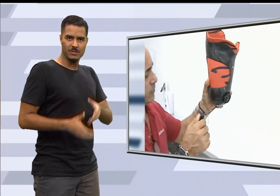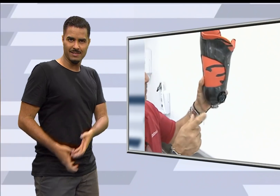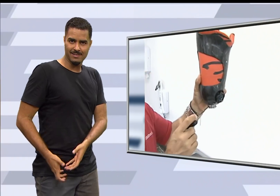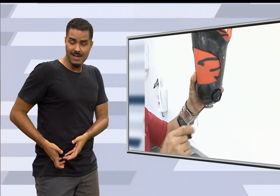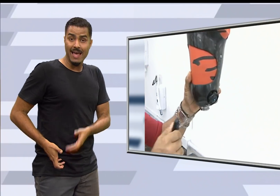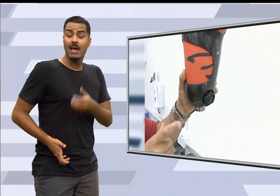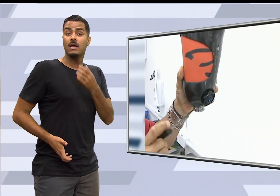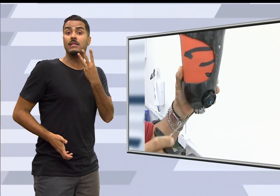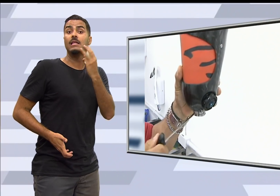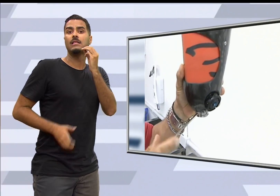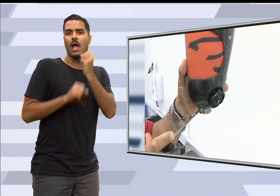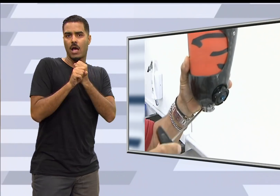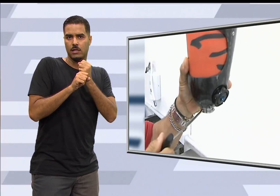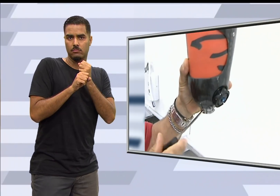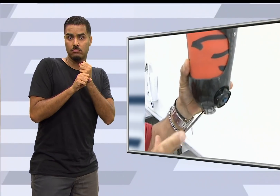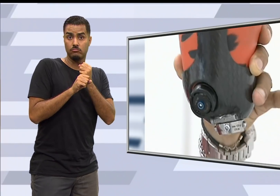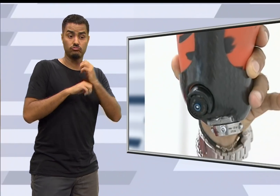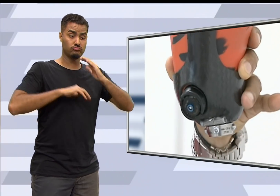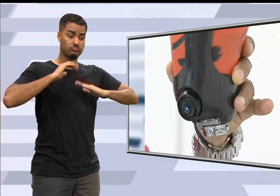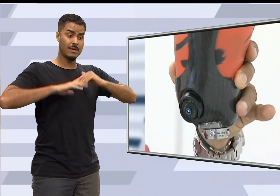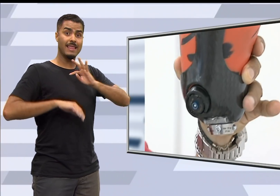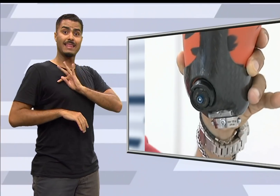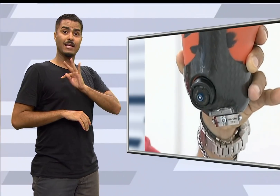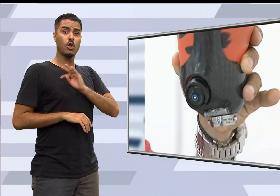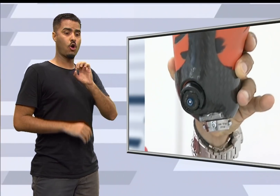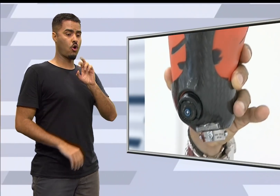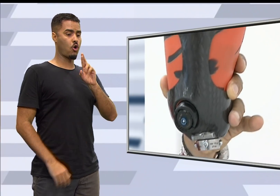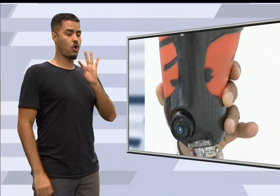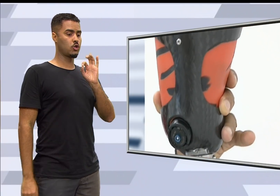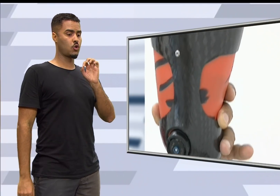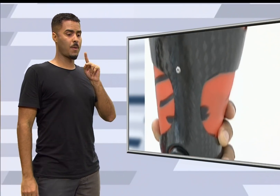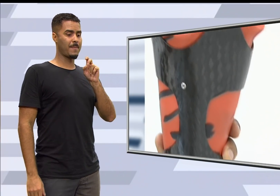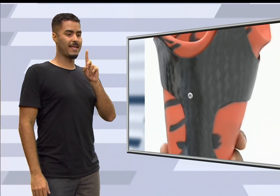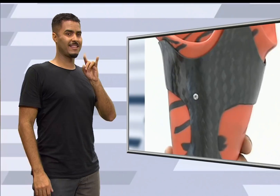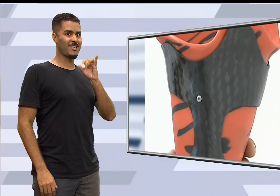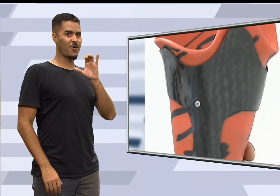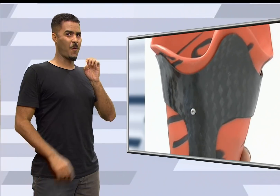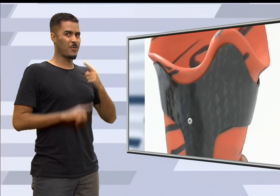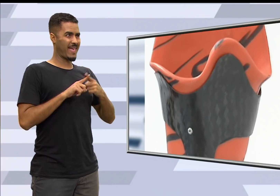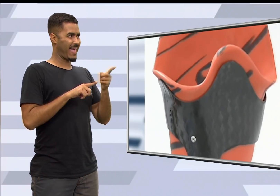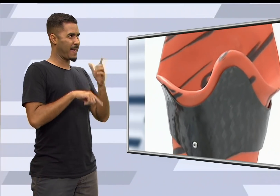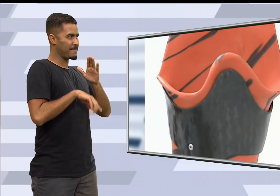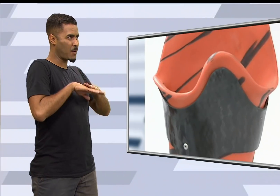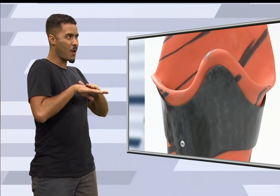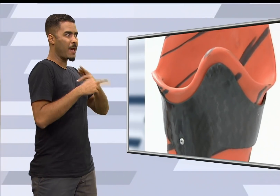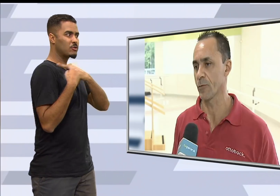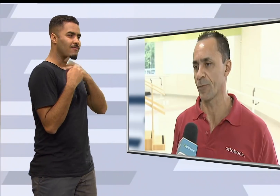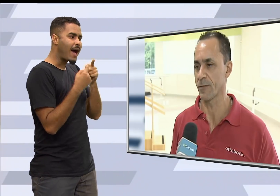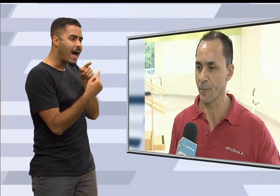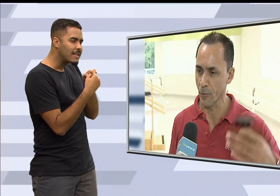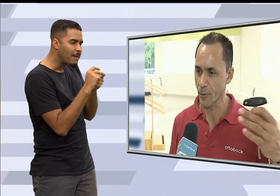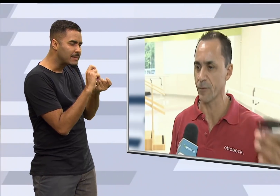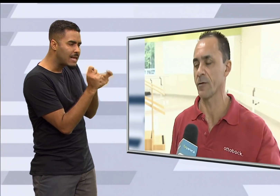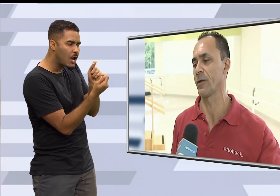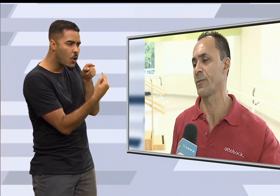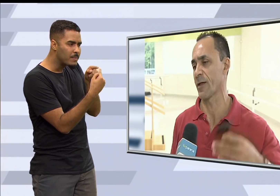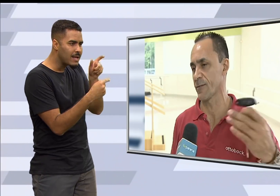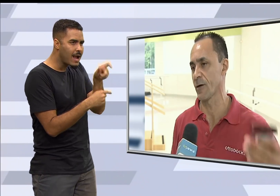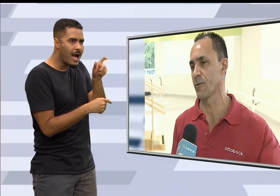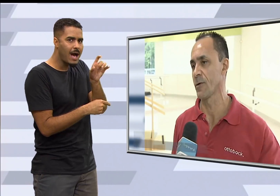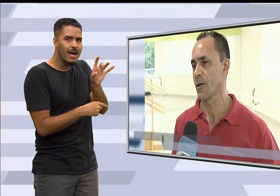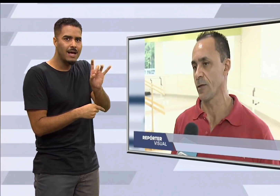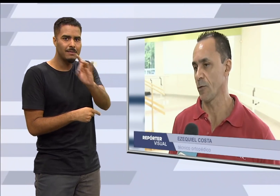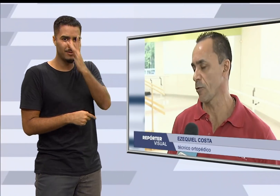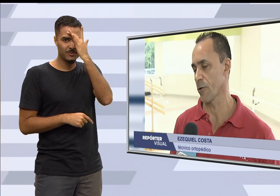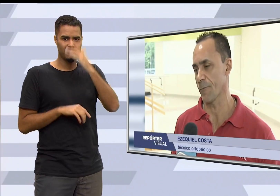e se tornou técnico ortopédico. É responsável por adaptar os equipamentos aos pacientes. Eu passei por um processo de